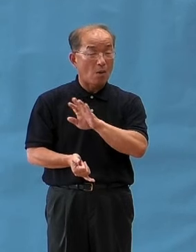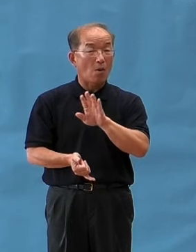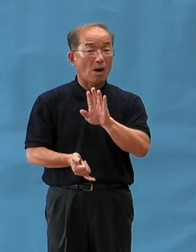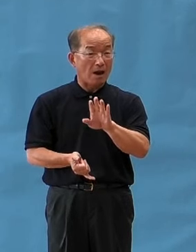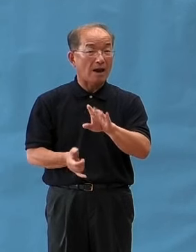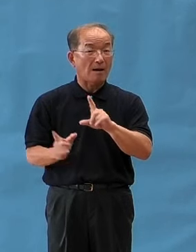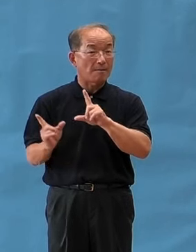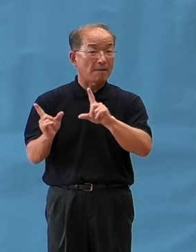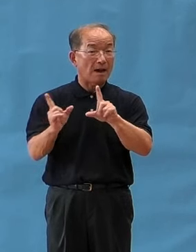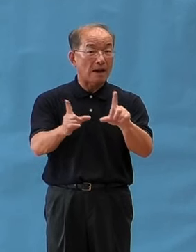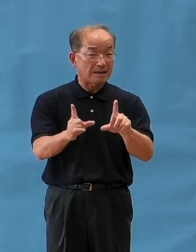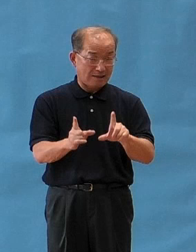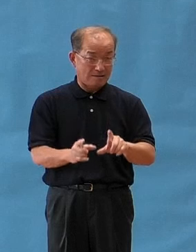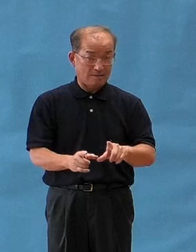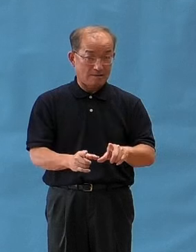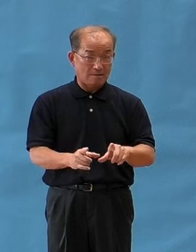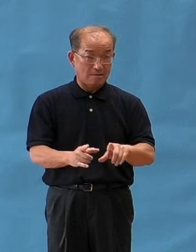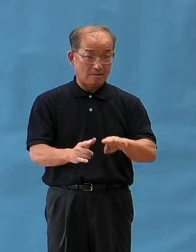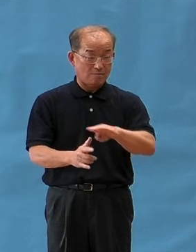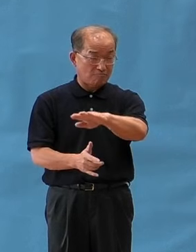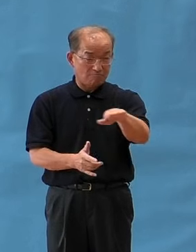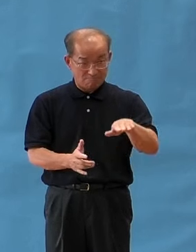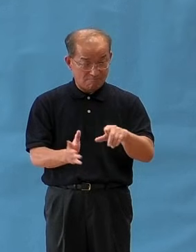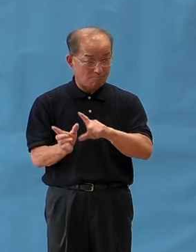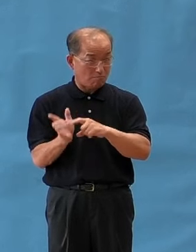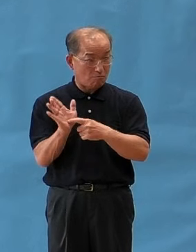に示さないかんでしょう。